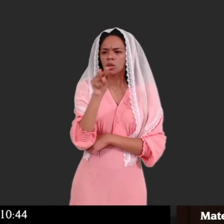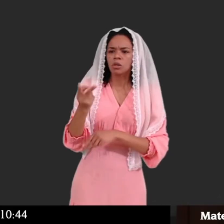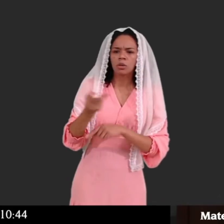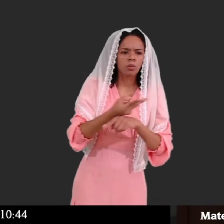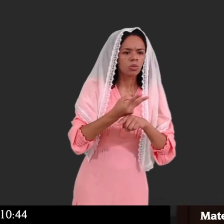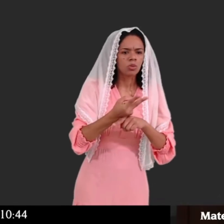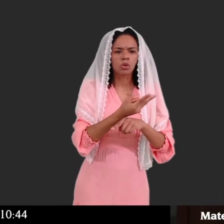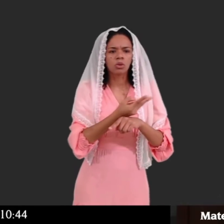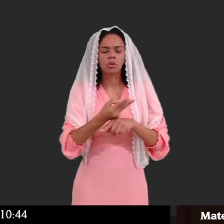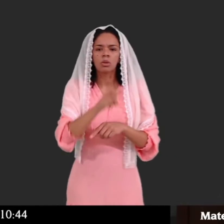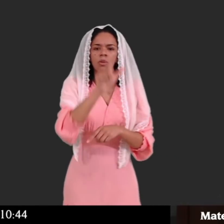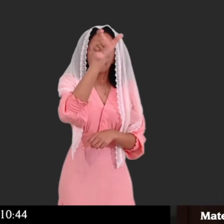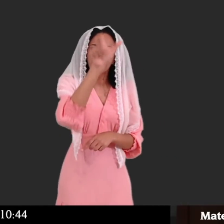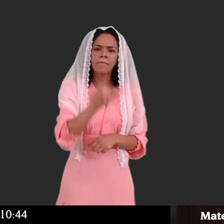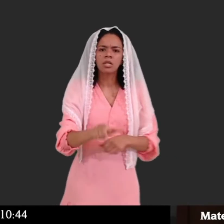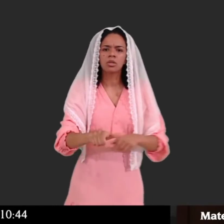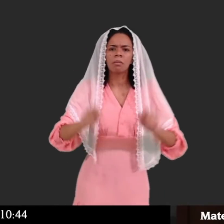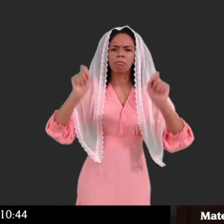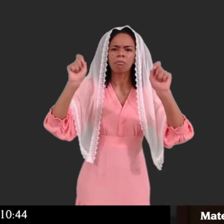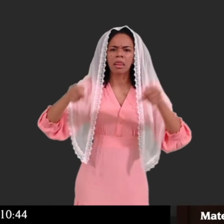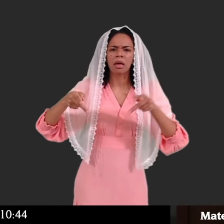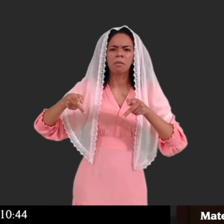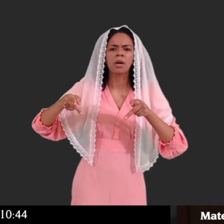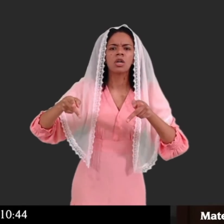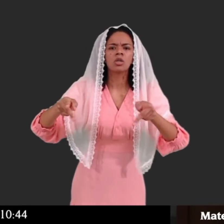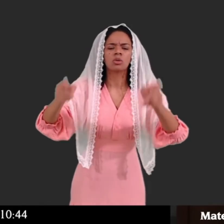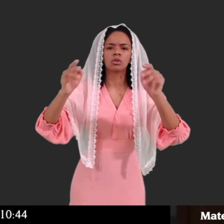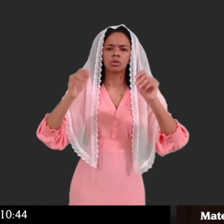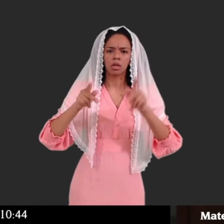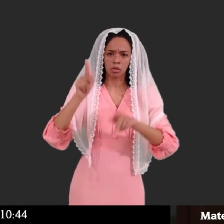qual ele pudesse manter a chama da humanidade acesa.